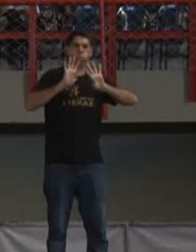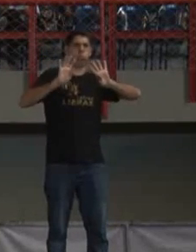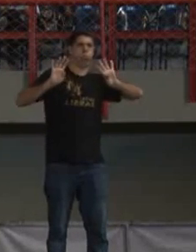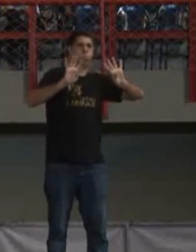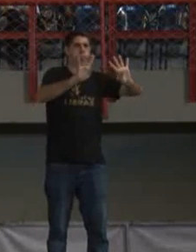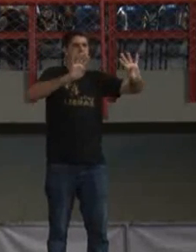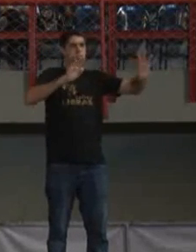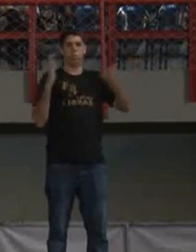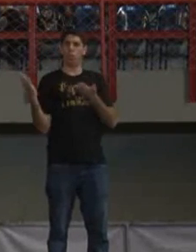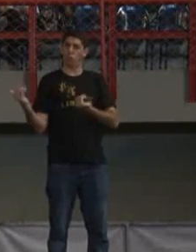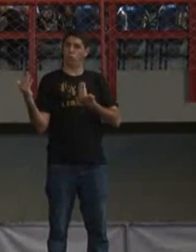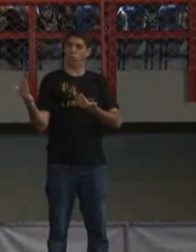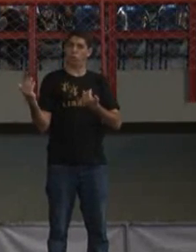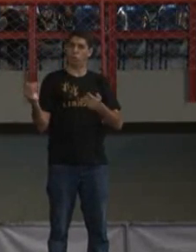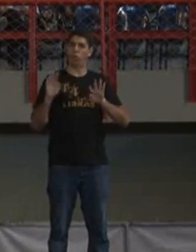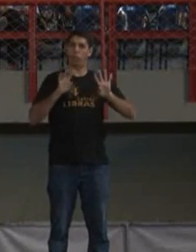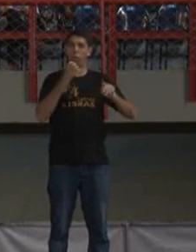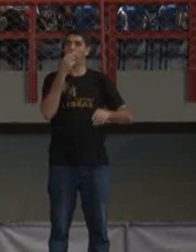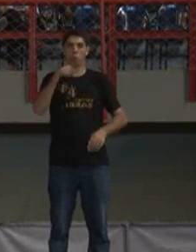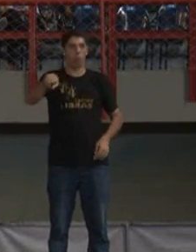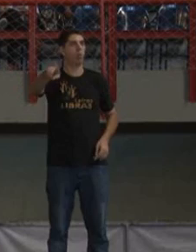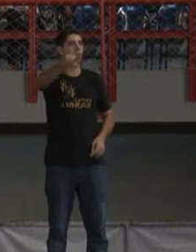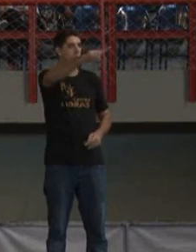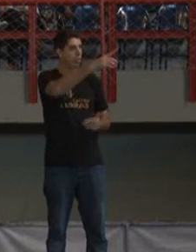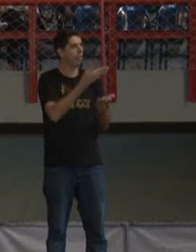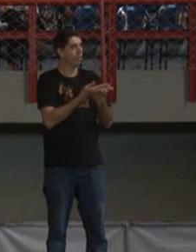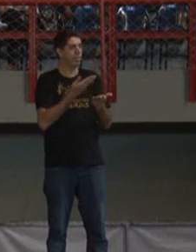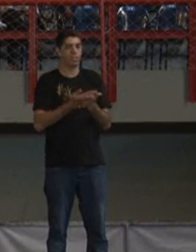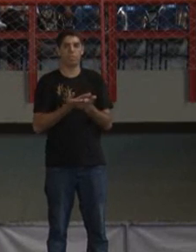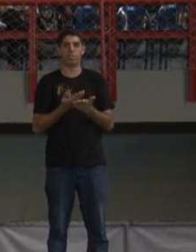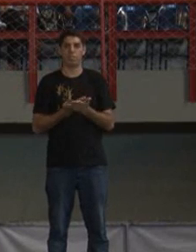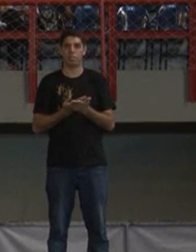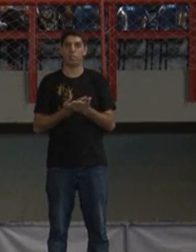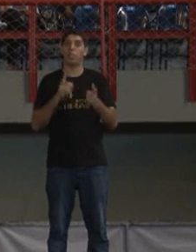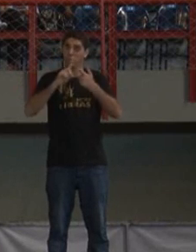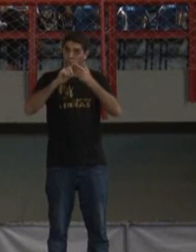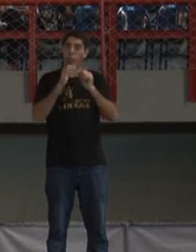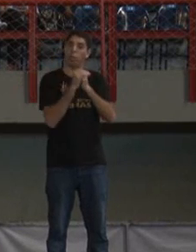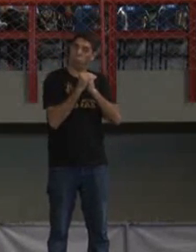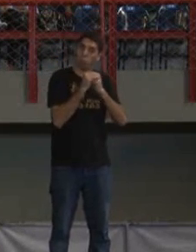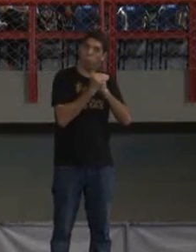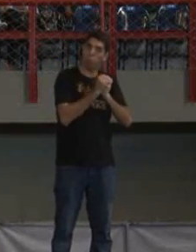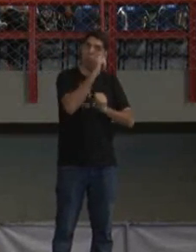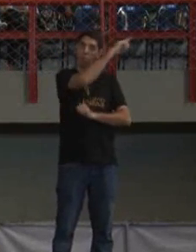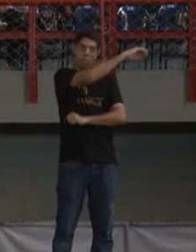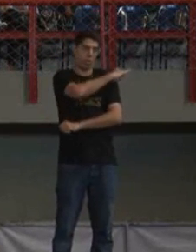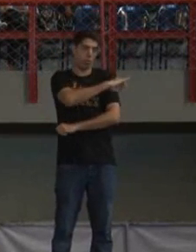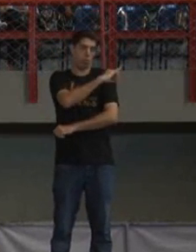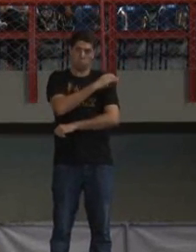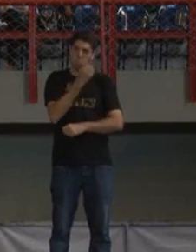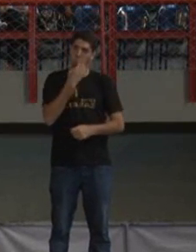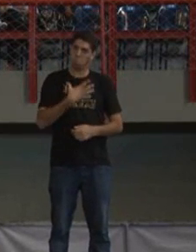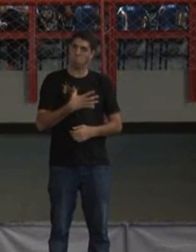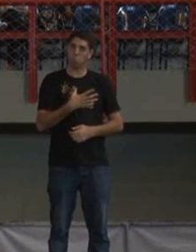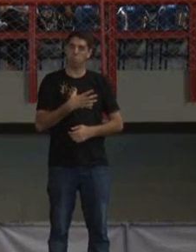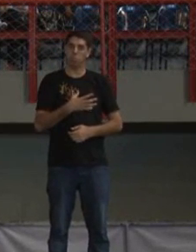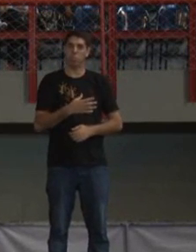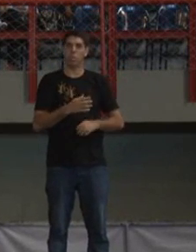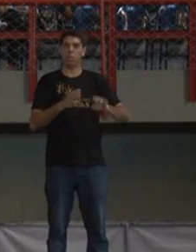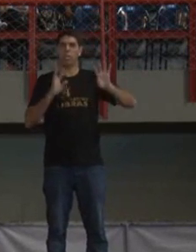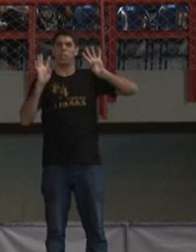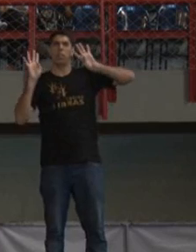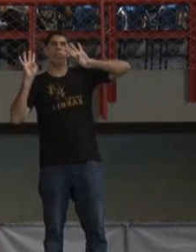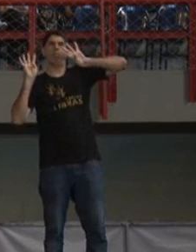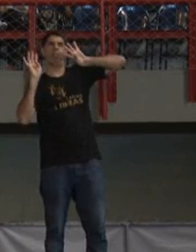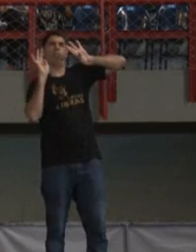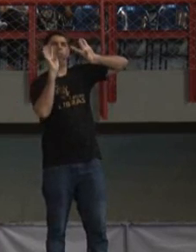reunindo para estudar, como é o nosso caso, os jovens se reunindo para rezar, como foi o caso lá do Rio de Janeiro.